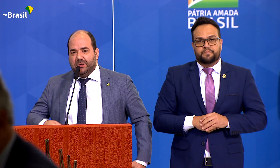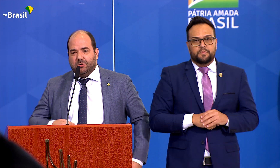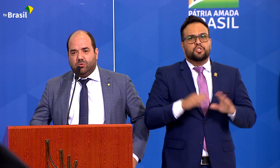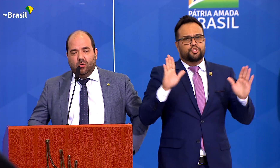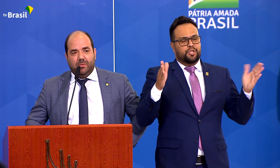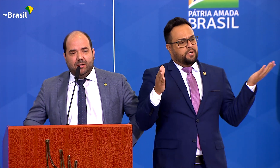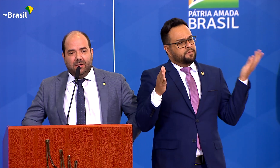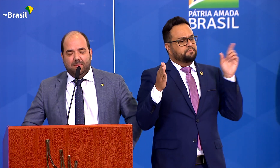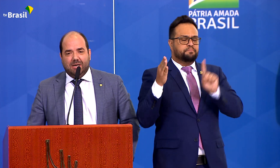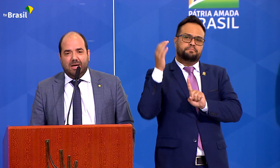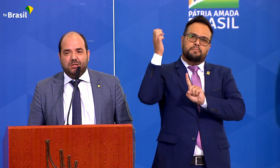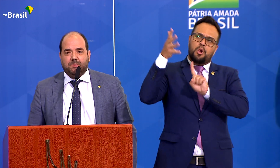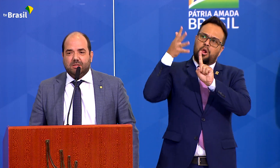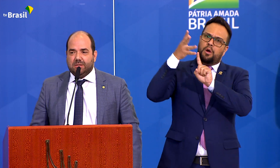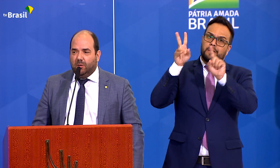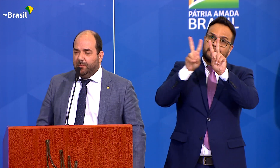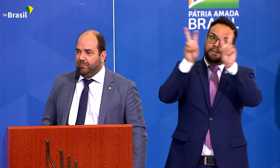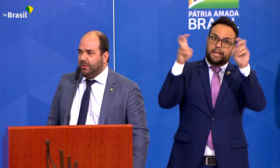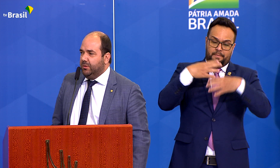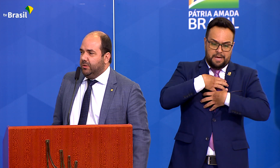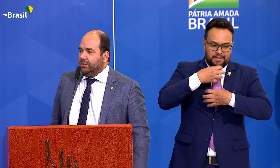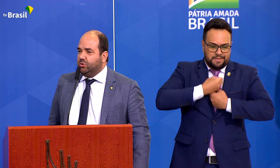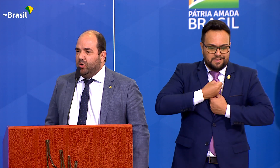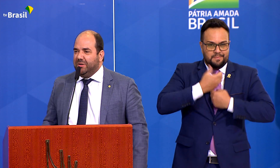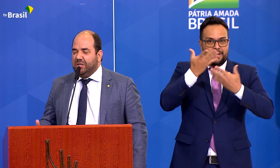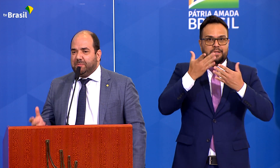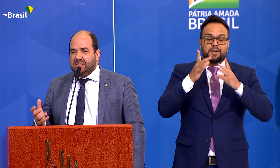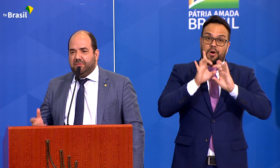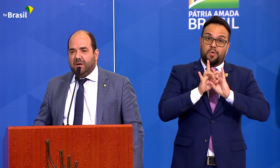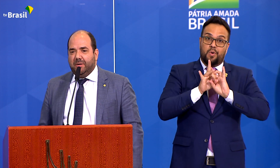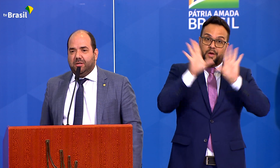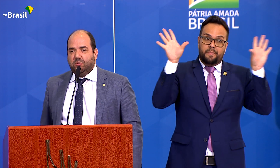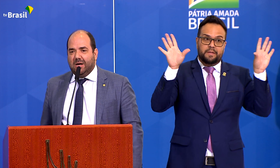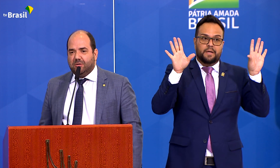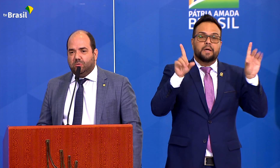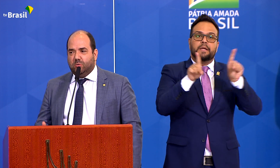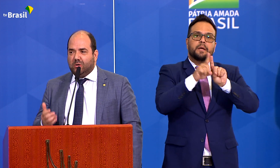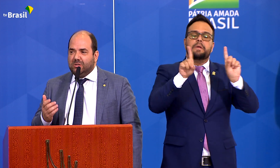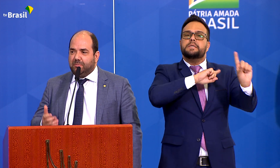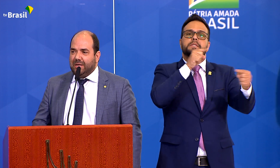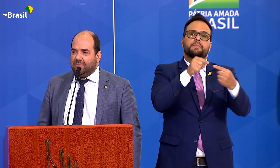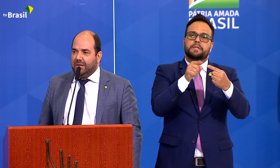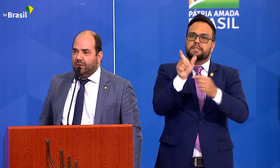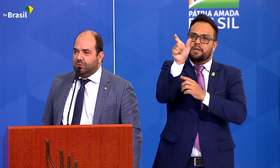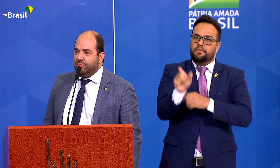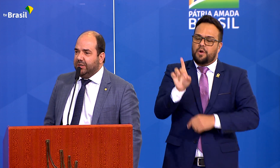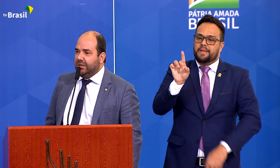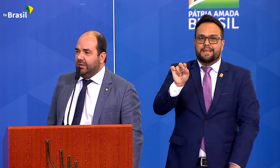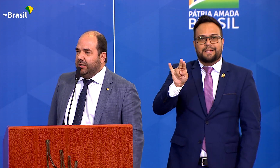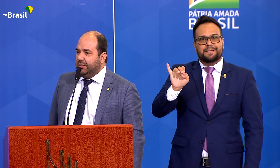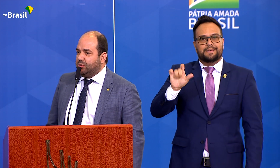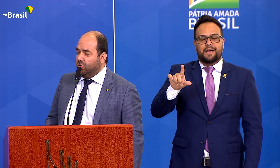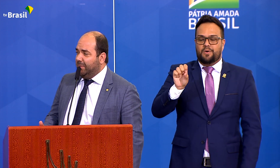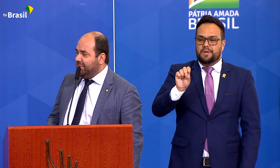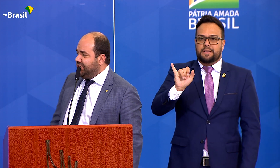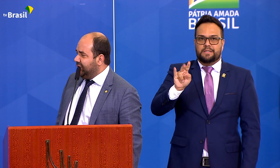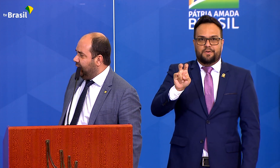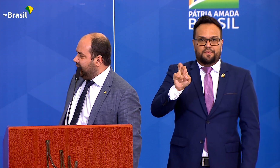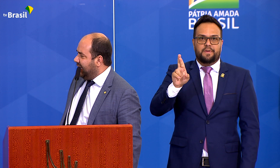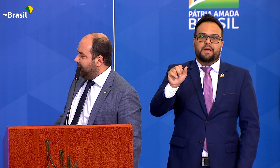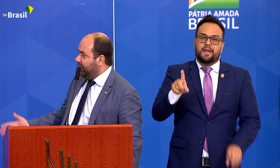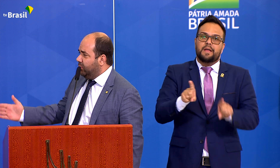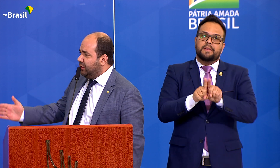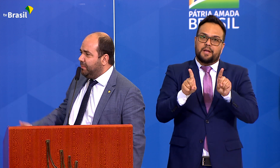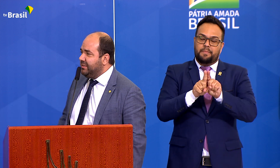muito se falou aqui sobre liberdade de expressão sobre especificamente o caso do nosso Deputado Daniel Silveira e